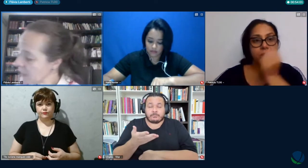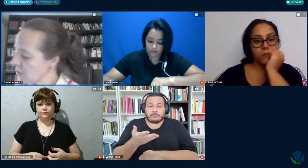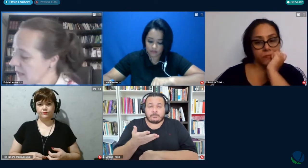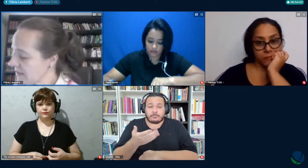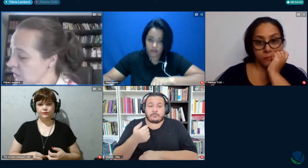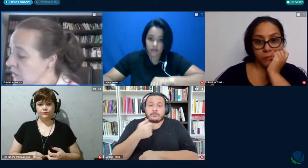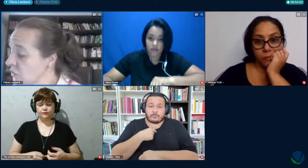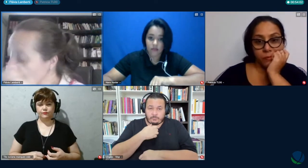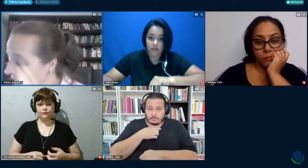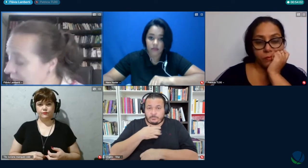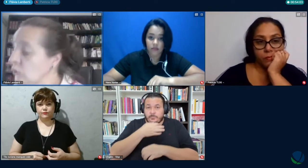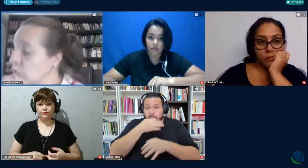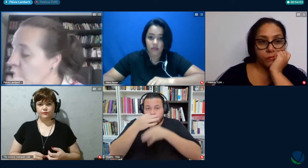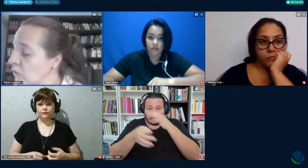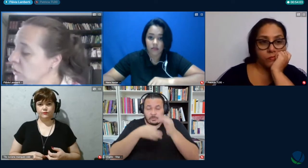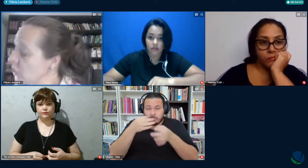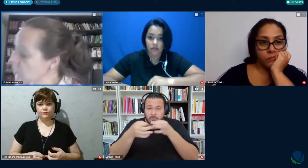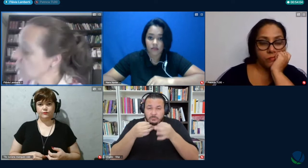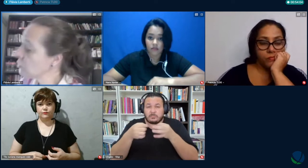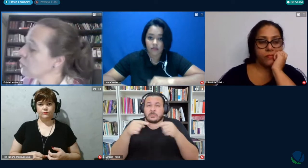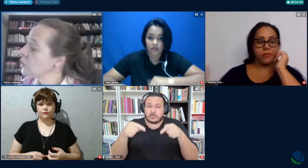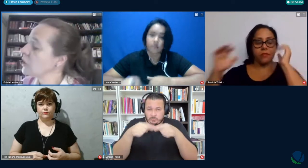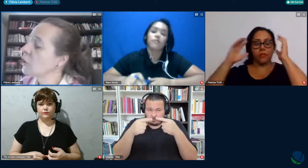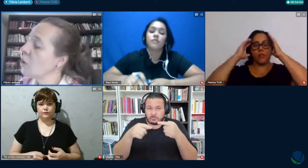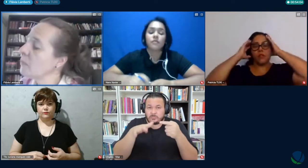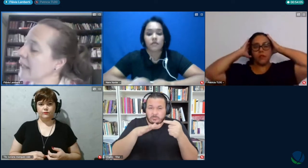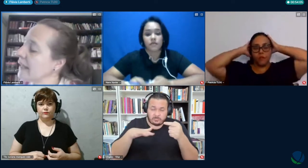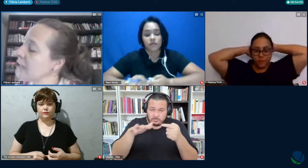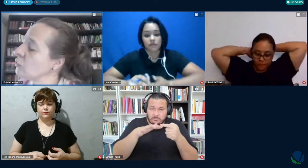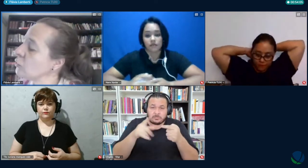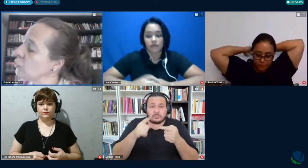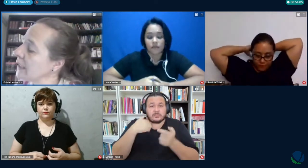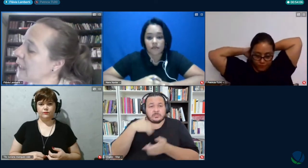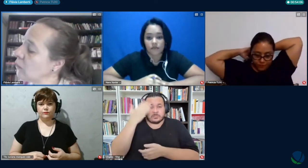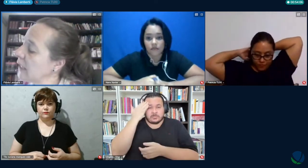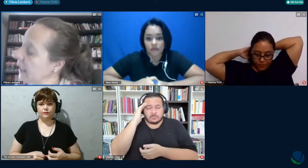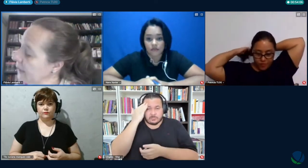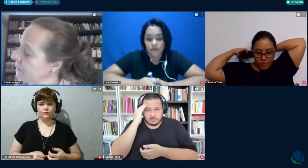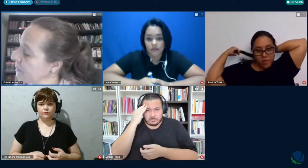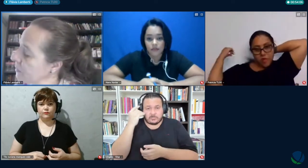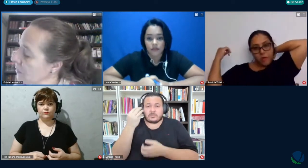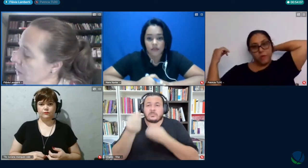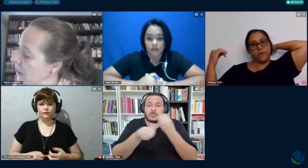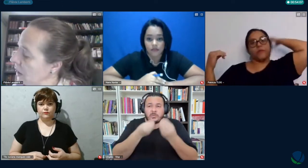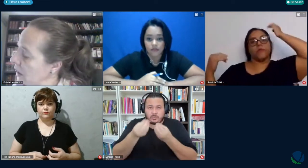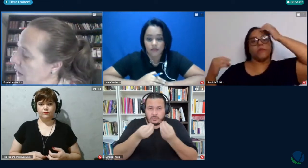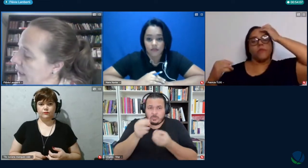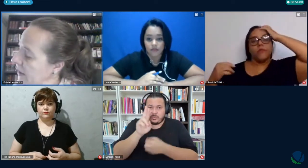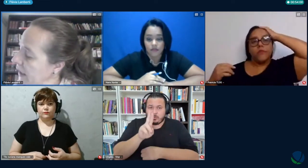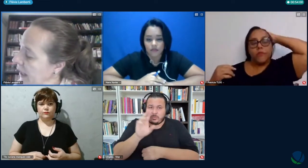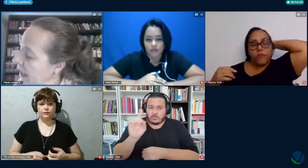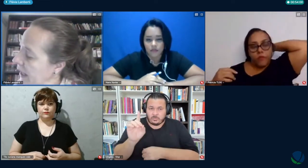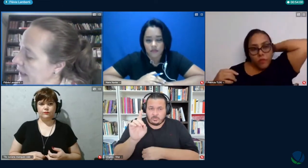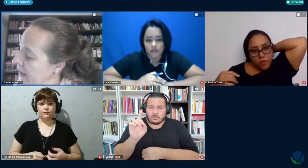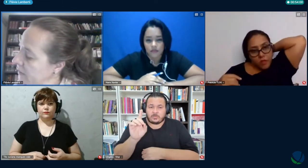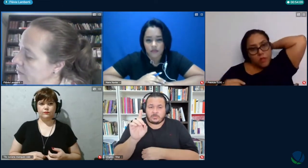as minhas observações ficaram em torno disso, Tuxi, de compreender a estrutura da UD, né?